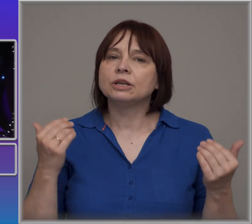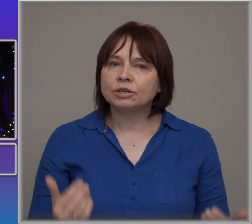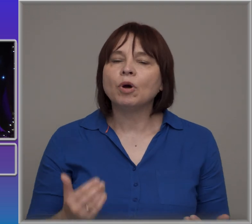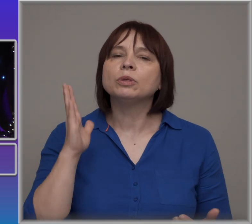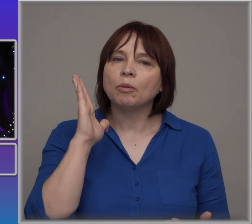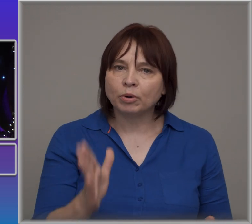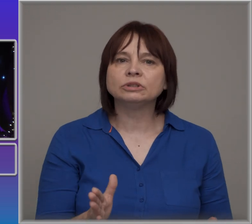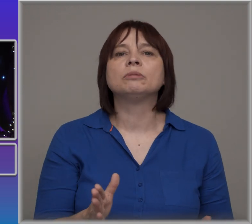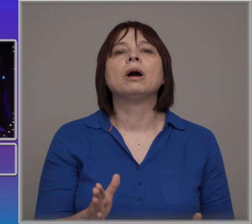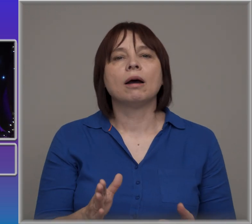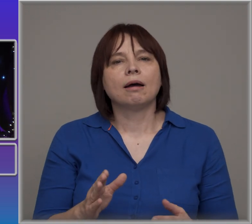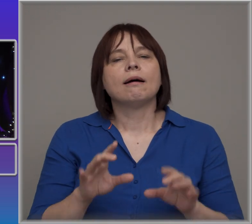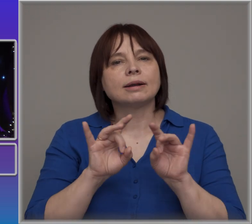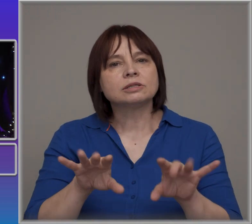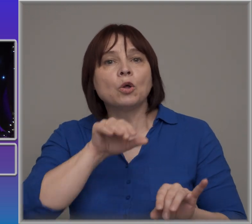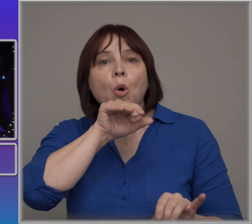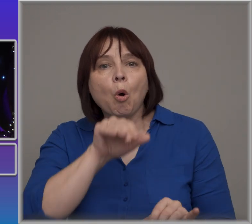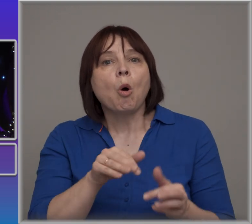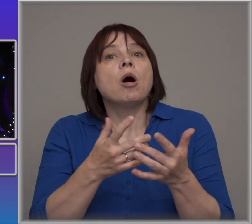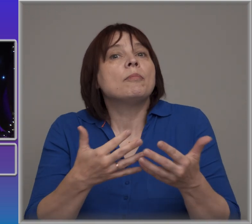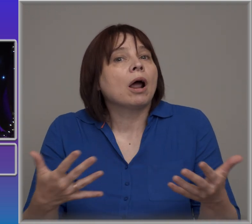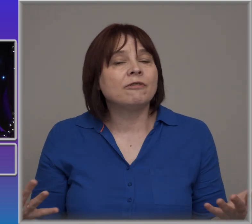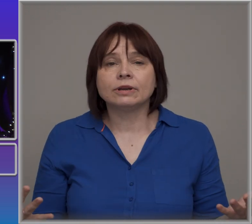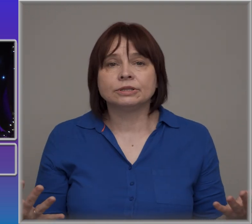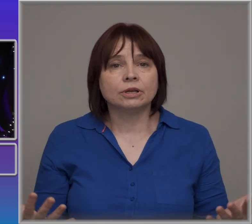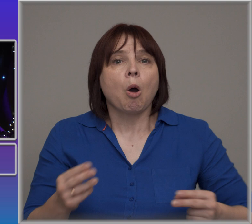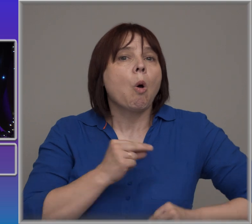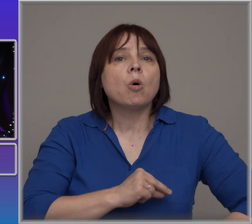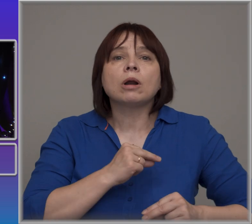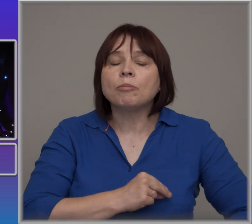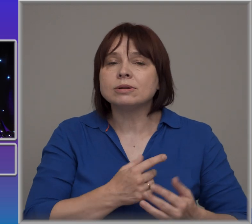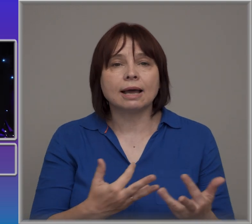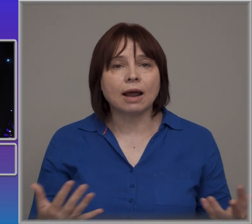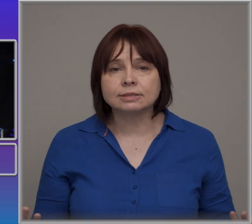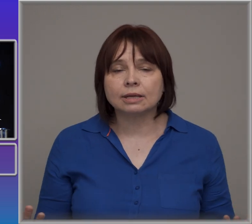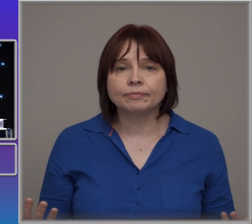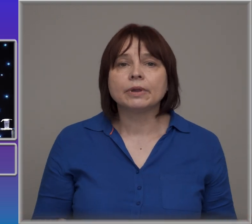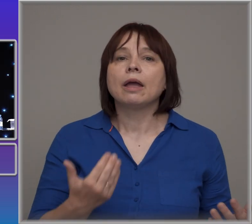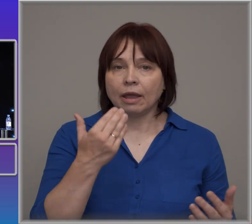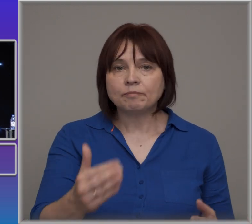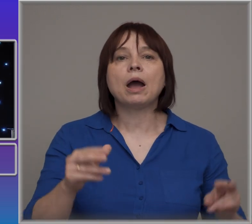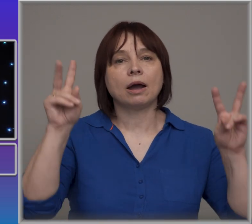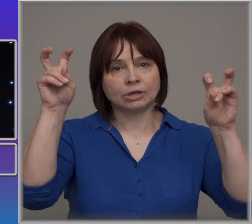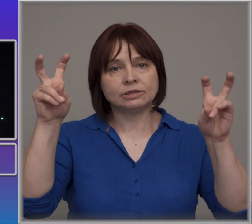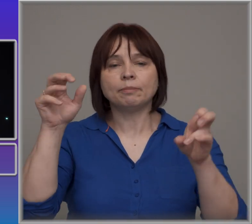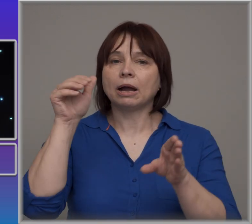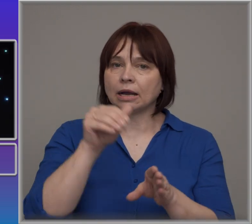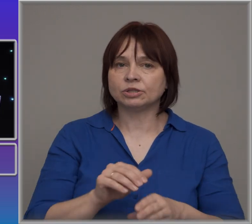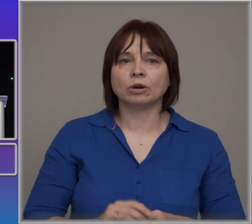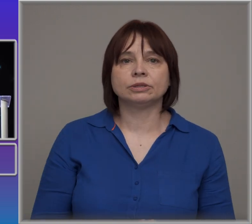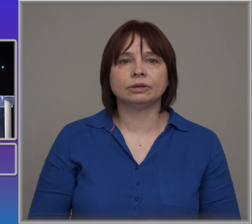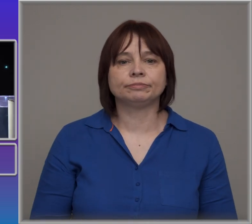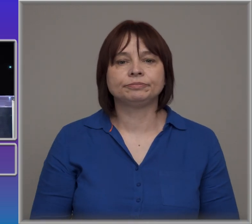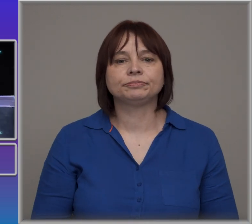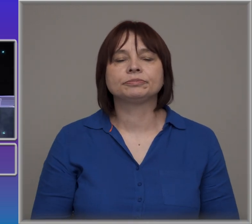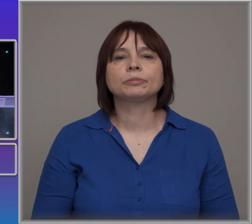врачом. Другими словами, когда мы читаем Священное Писание в первых двух книгах Библии, в самом начале